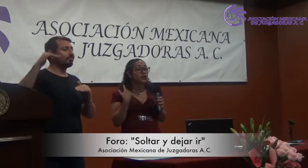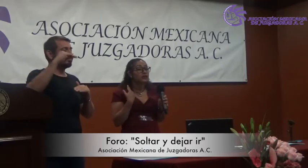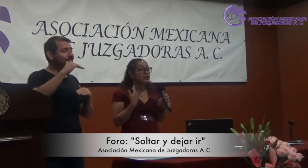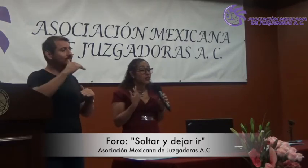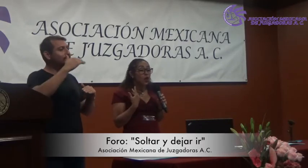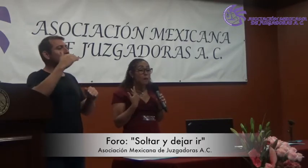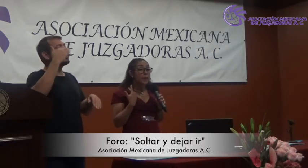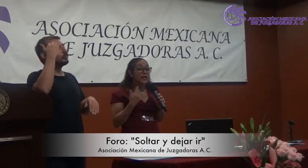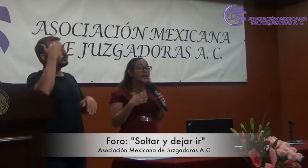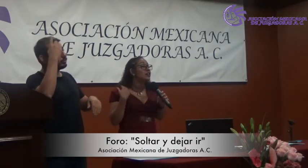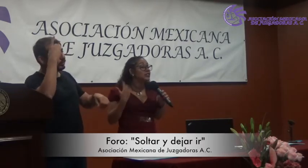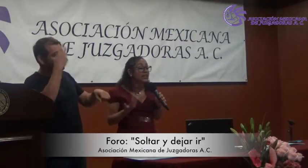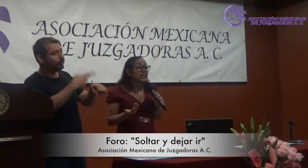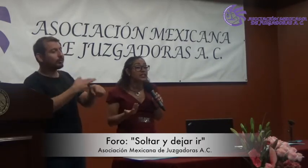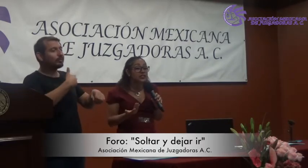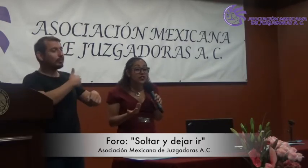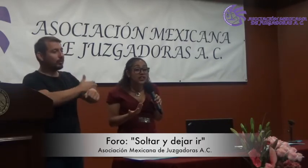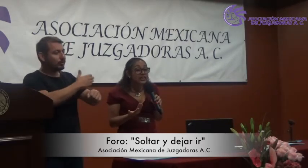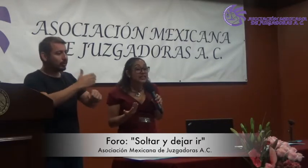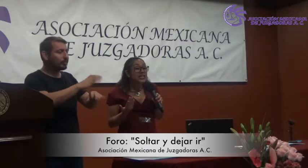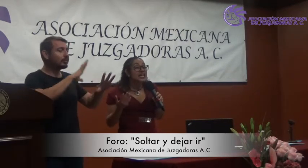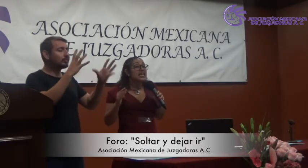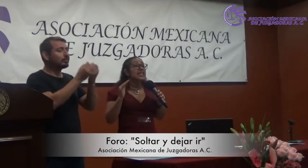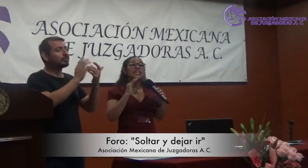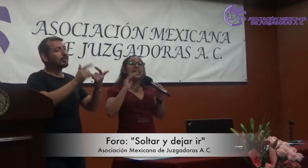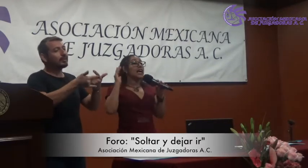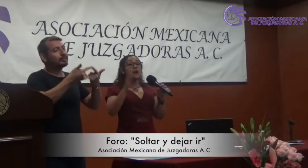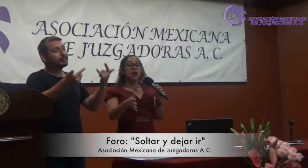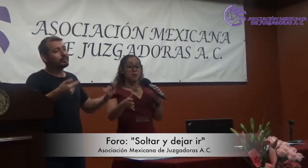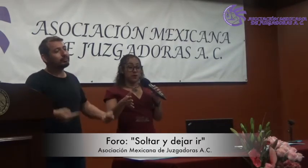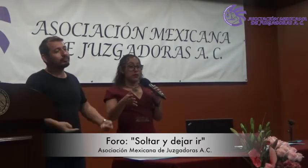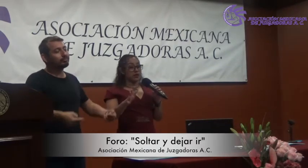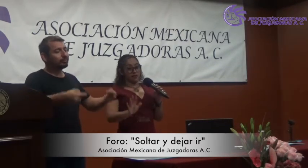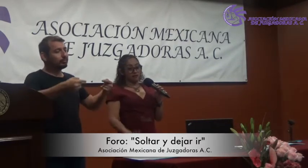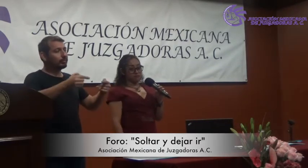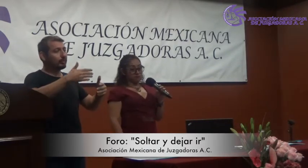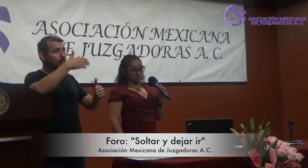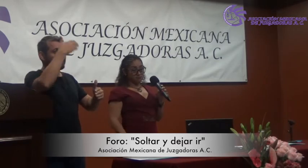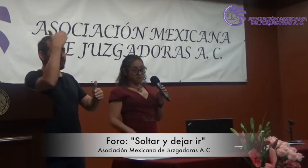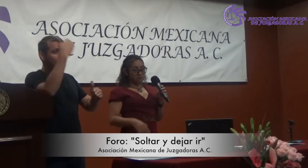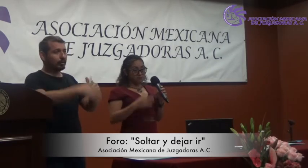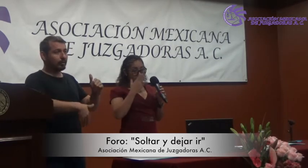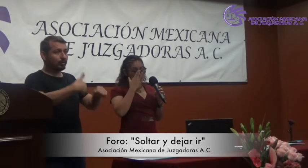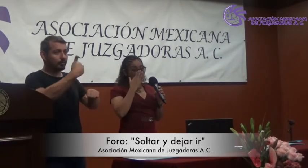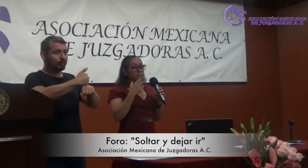de todos, de sus compañeros, tienen historias, y se acaba la primaria.